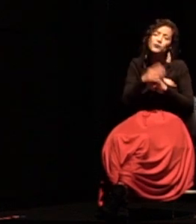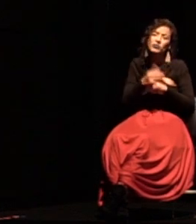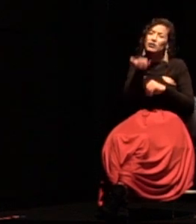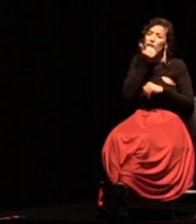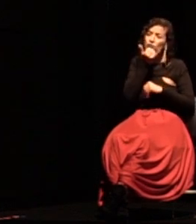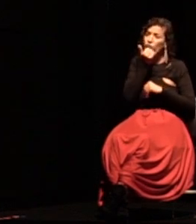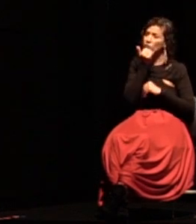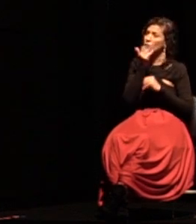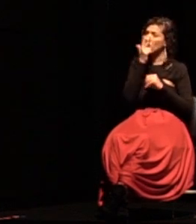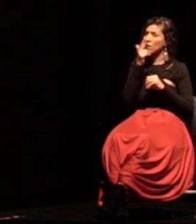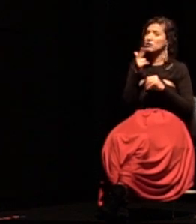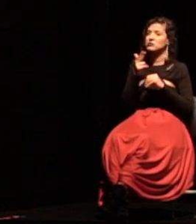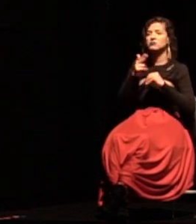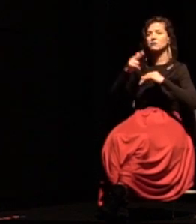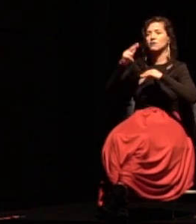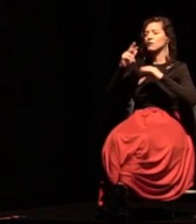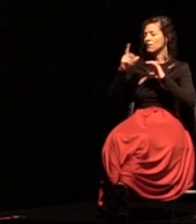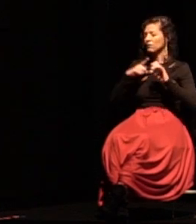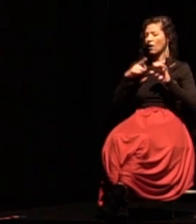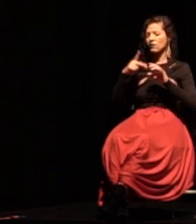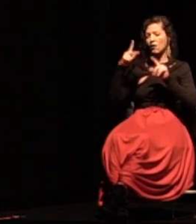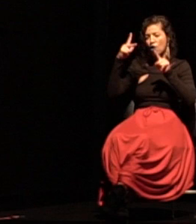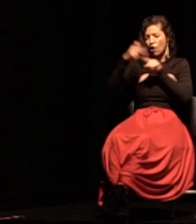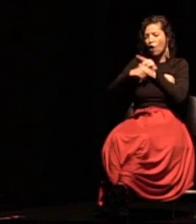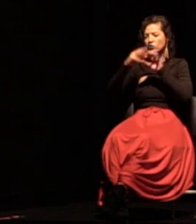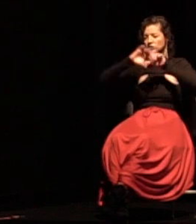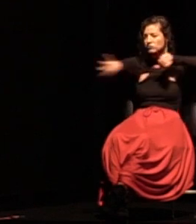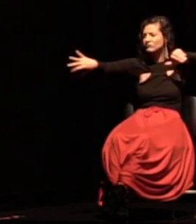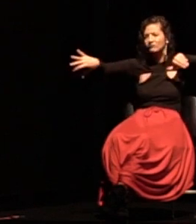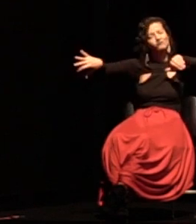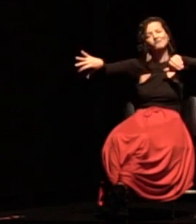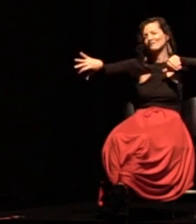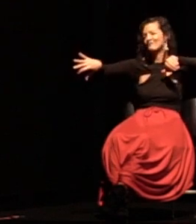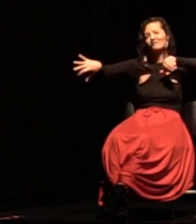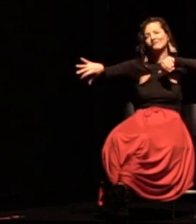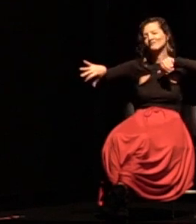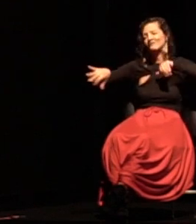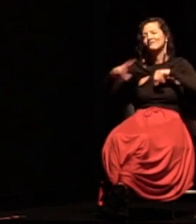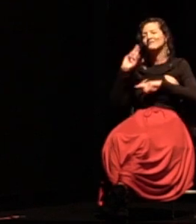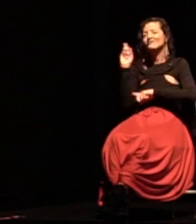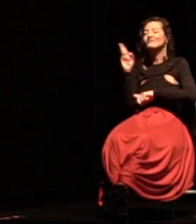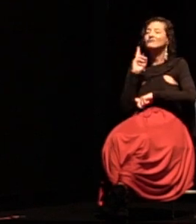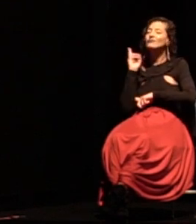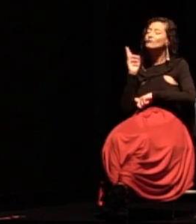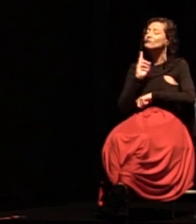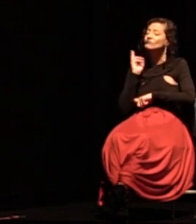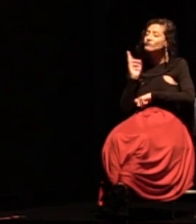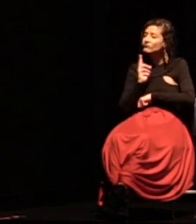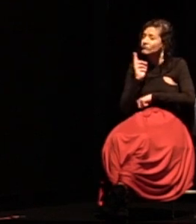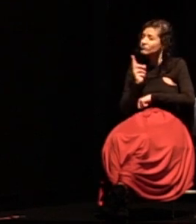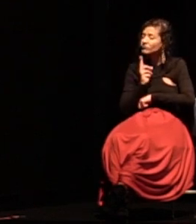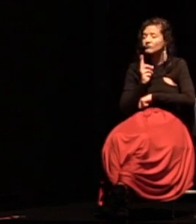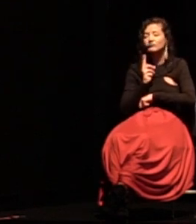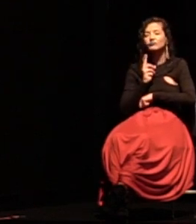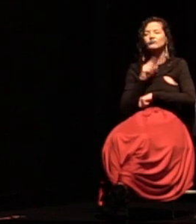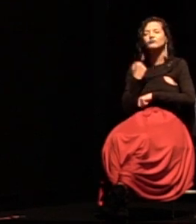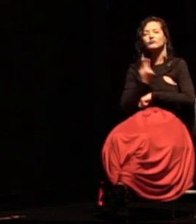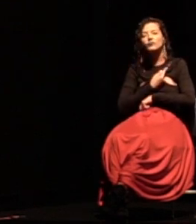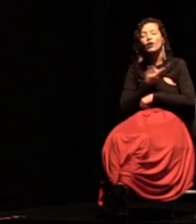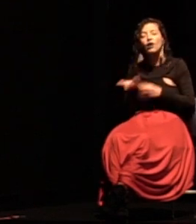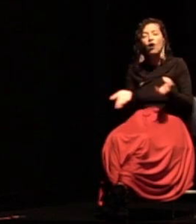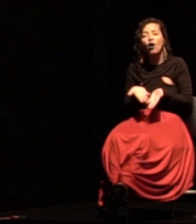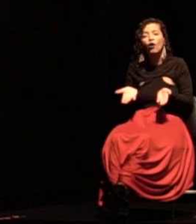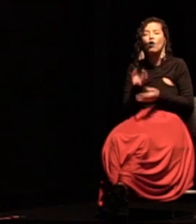cisão. Acho que o Jairo pode entender isso bem. Não tem como fazer uma cisão. Nós